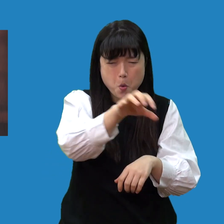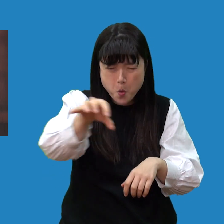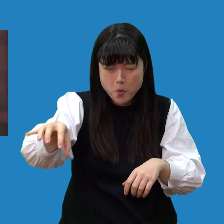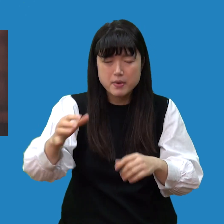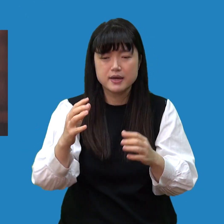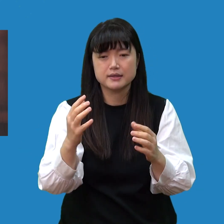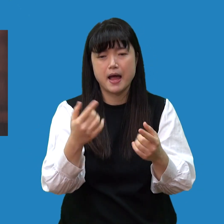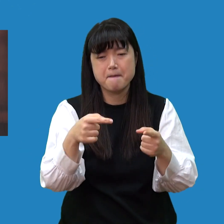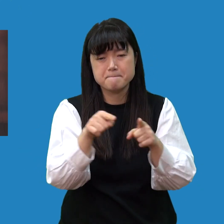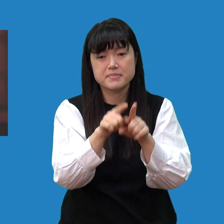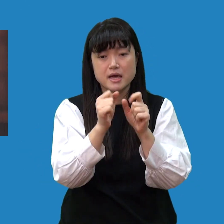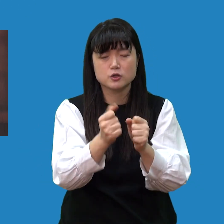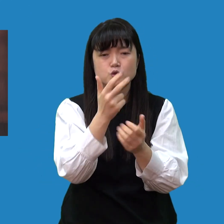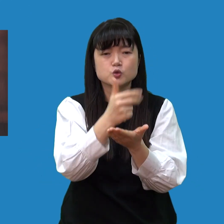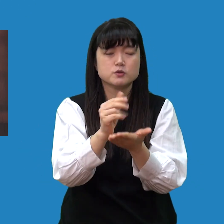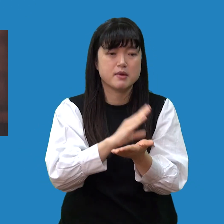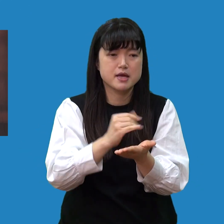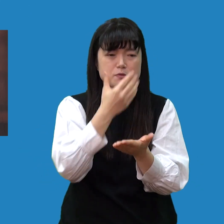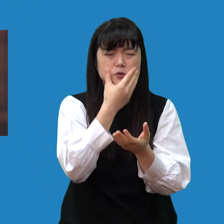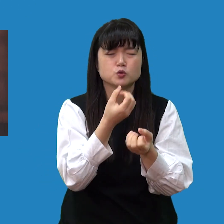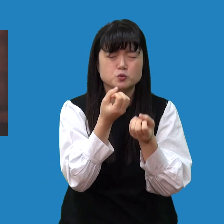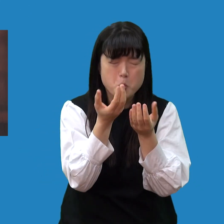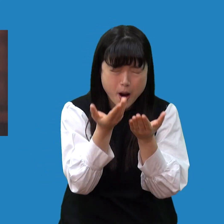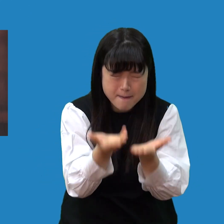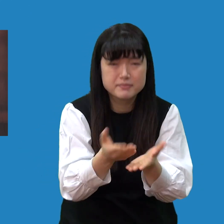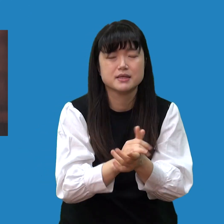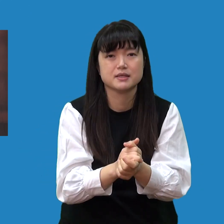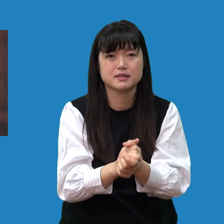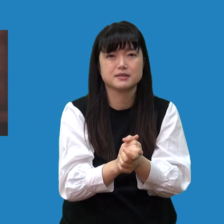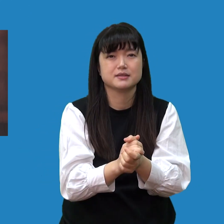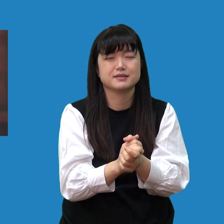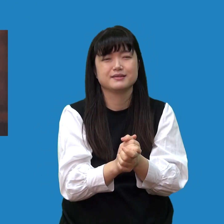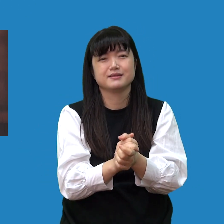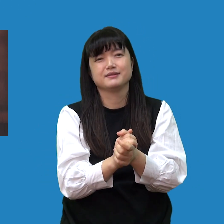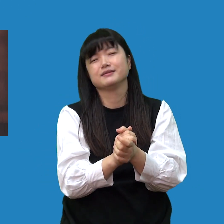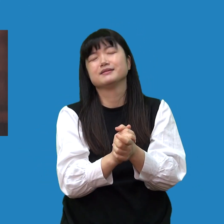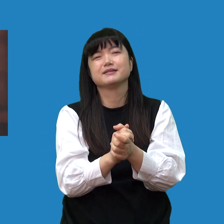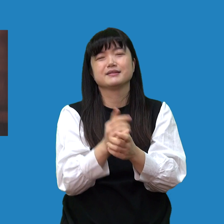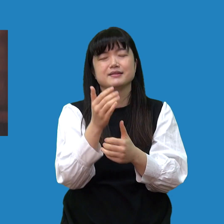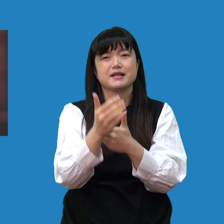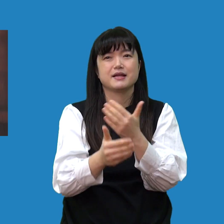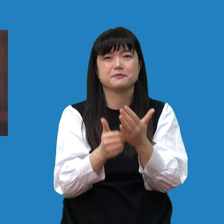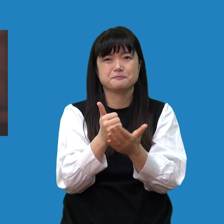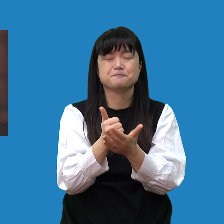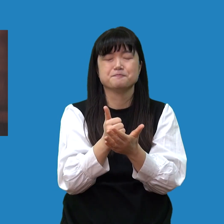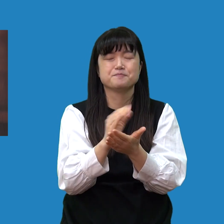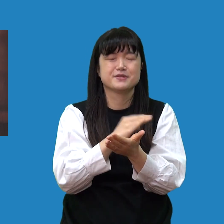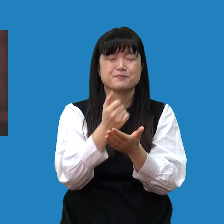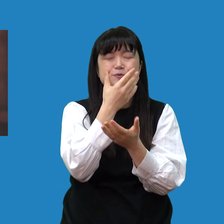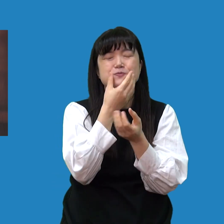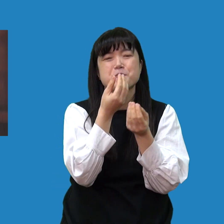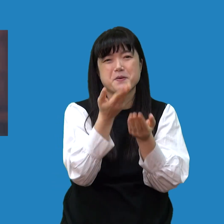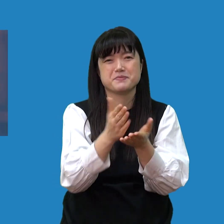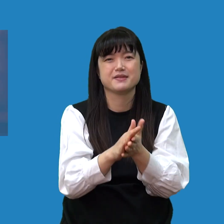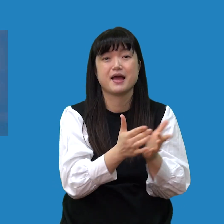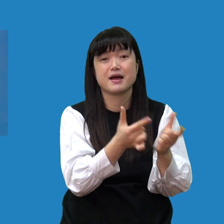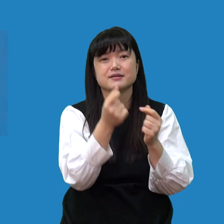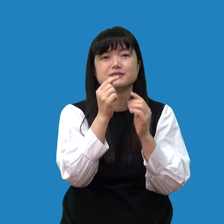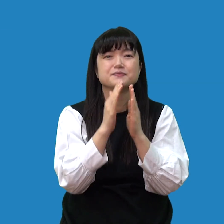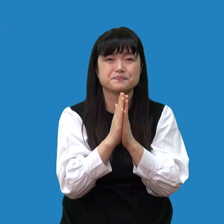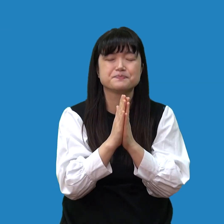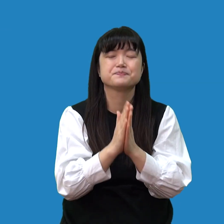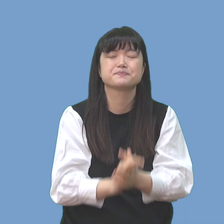가운데 임하시기를 주님의 이름으로 축복합니다. God bless you. 기도하시겠습니다.